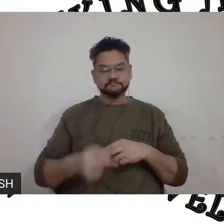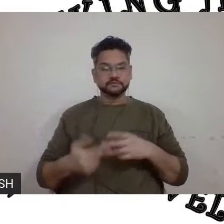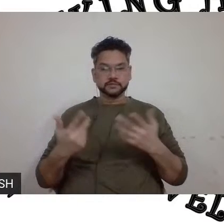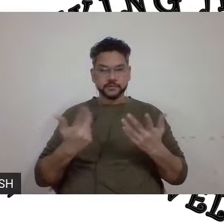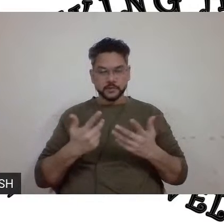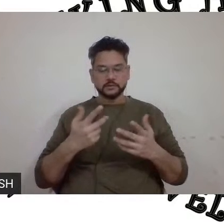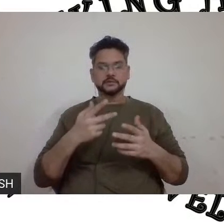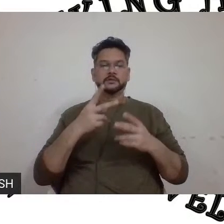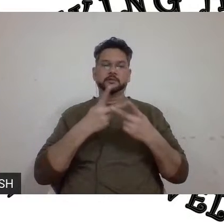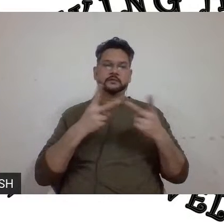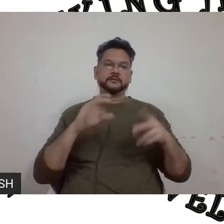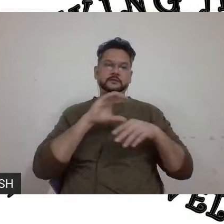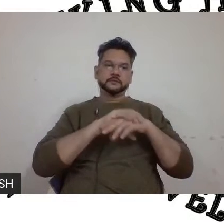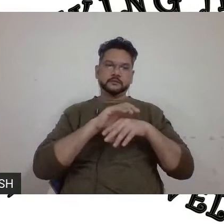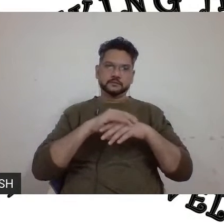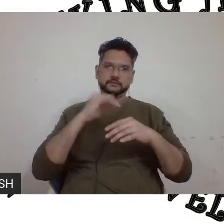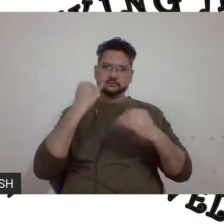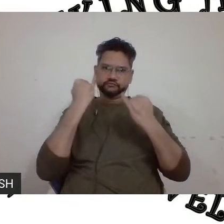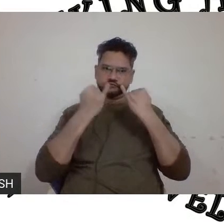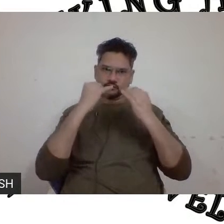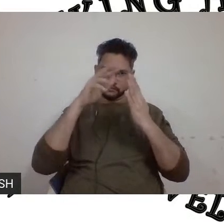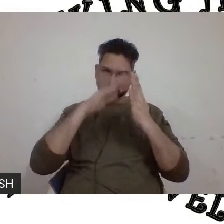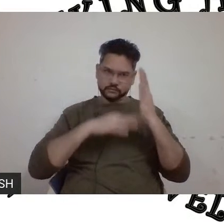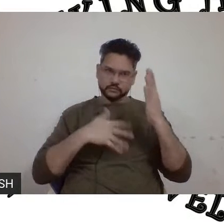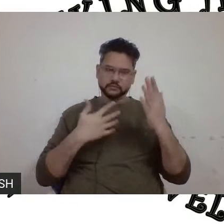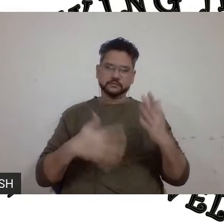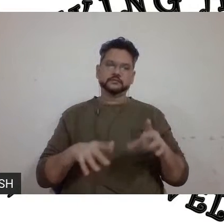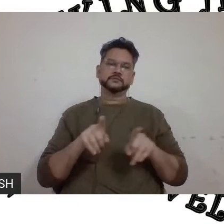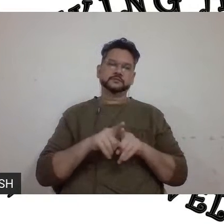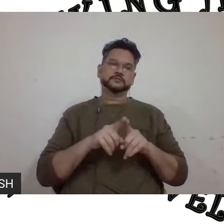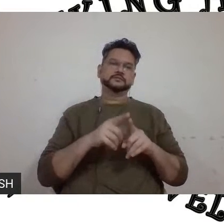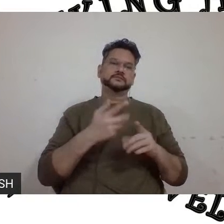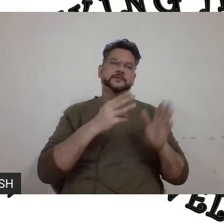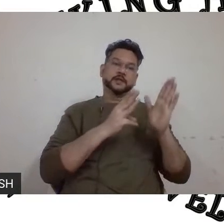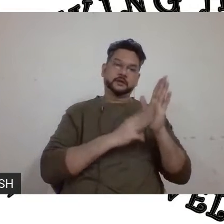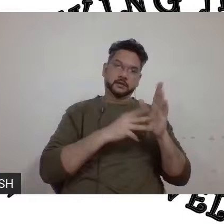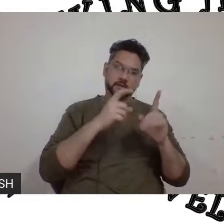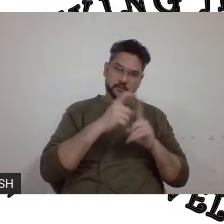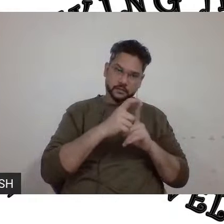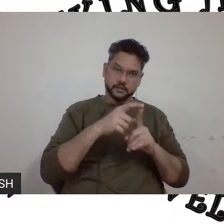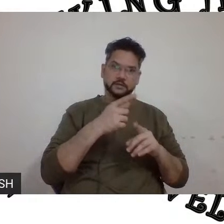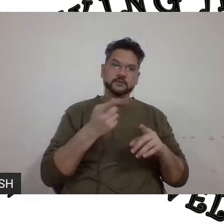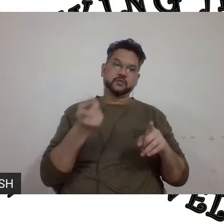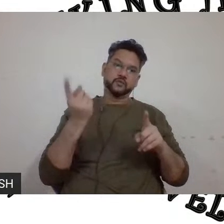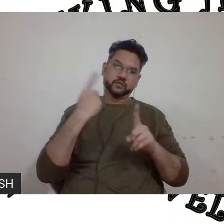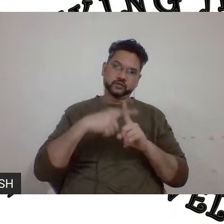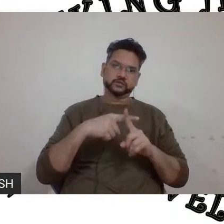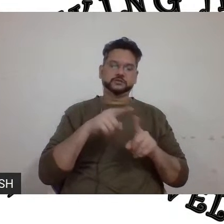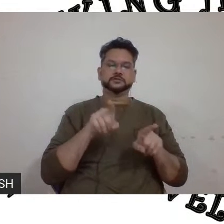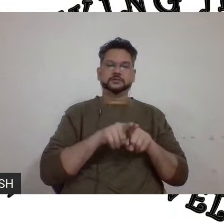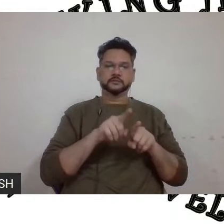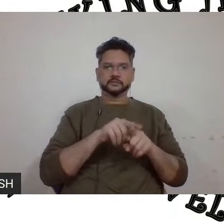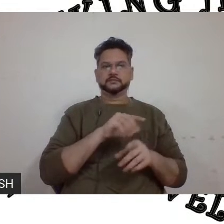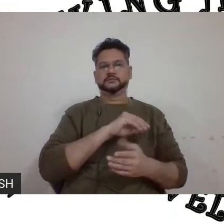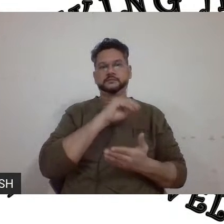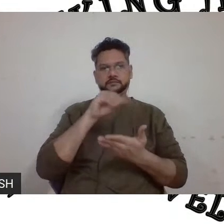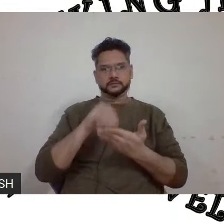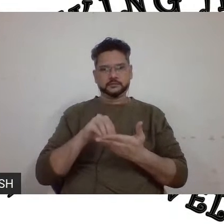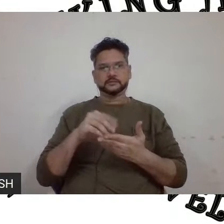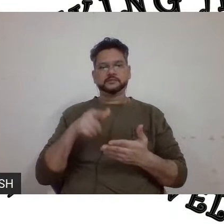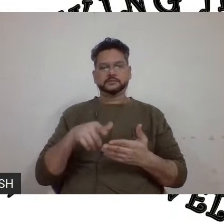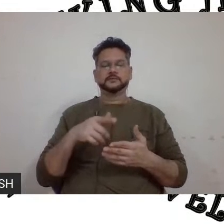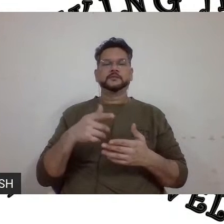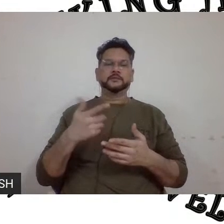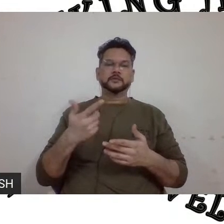है उसके अकॉर्डिंग एमडी के लिए भी आइडेंटिफिकेशन हो पोस्ट का, और बाकी जो और जॉब अपॉर्चुनिटीज हैं वो भी